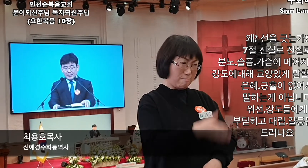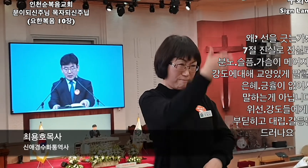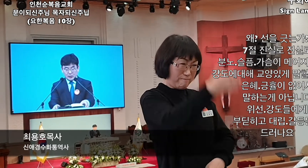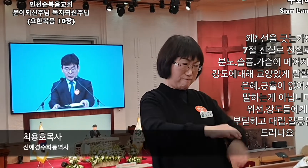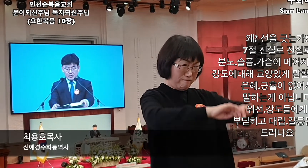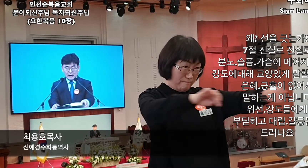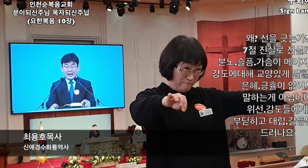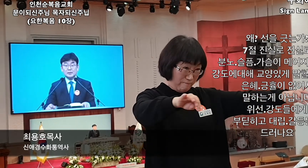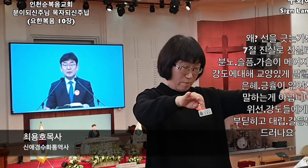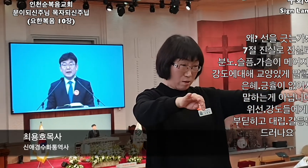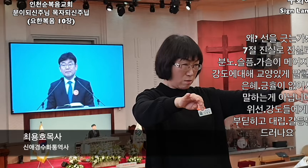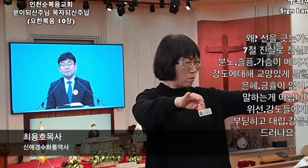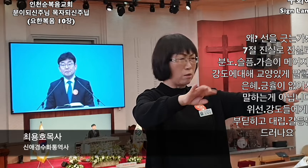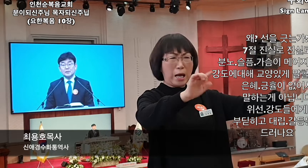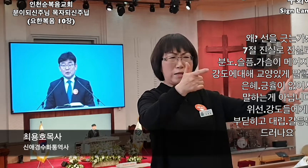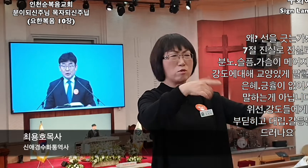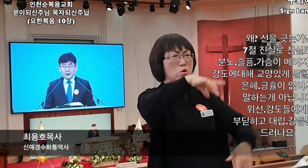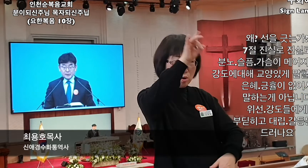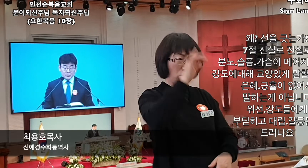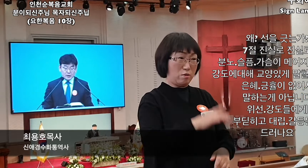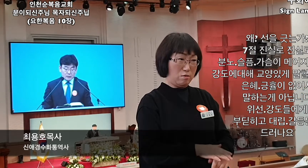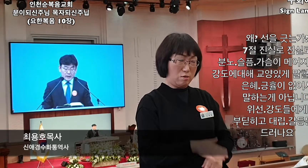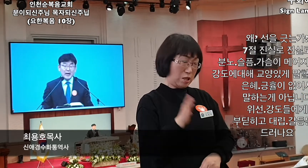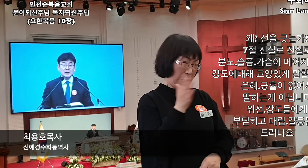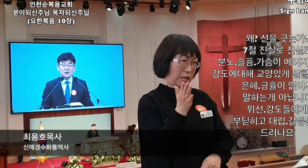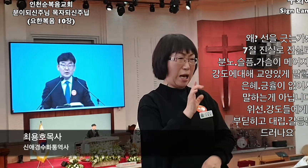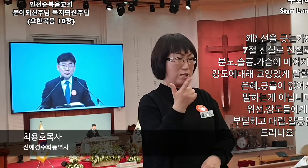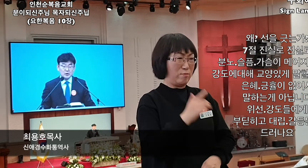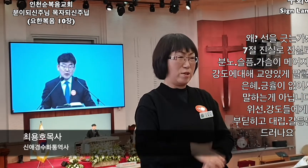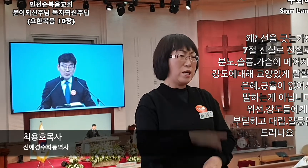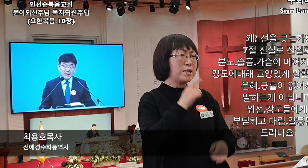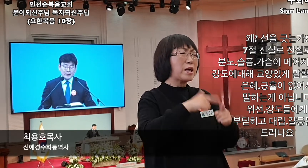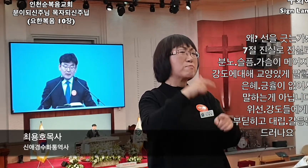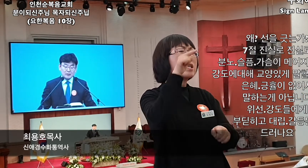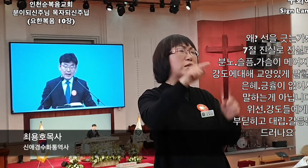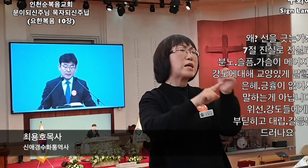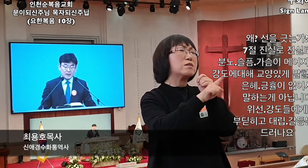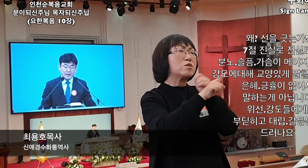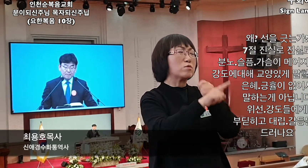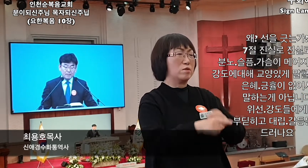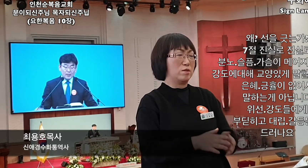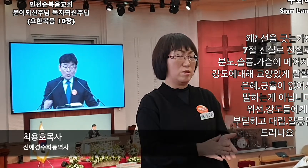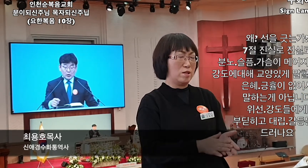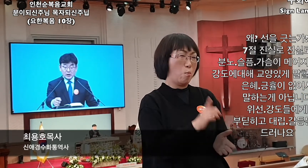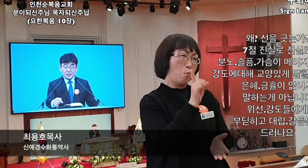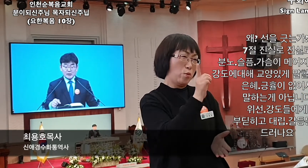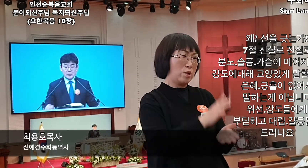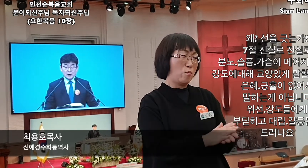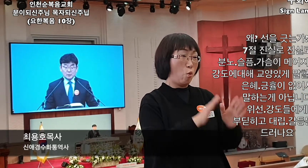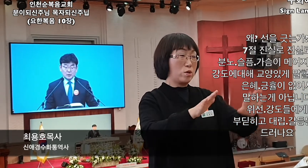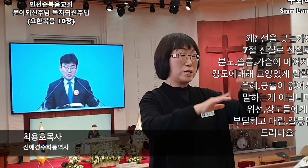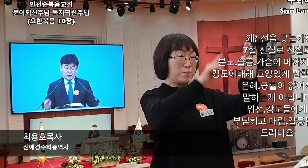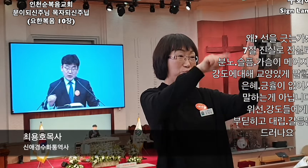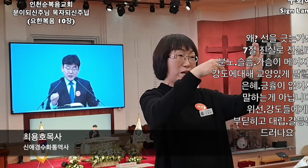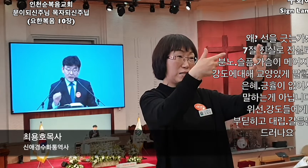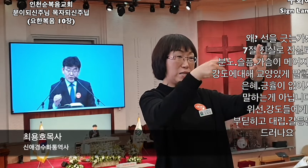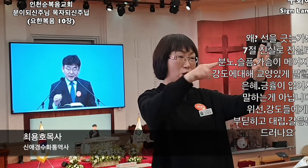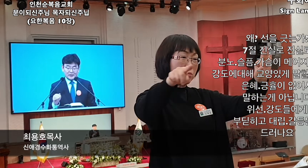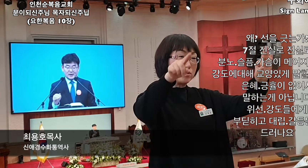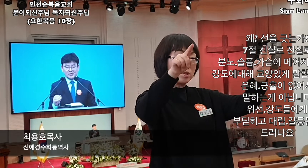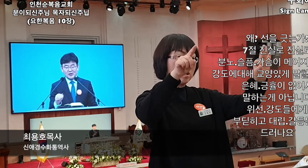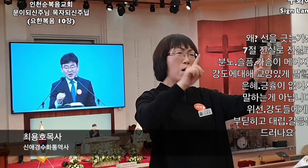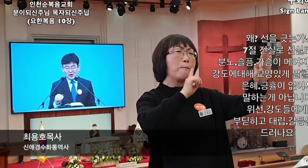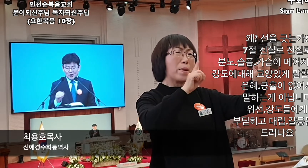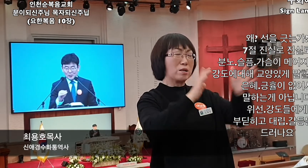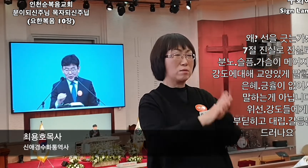분리주의자이기 때문에 그러신 건 아닙니다. 예수님께서 그렇게 하시는 이유는 다른 것 아닙니다. 오늘 10장 7절부터 7절에